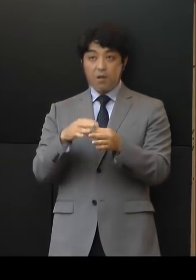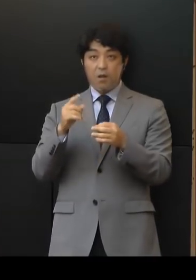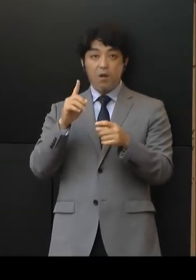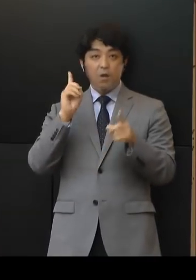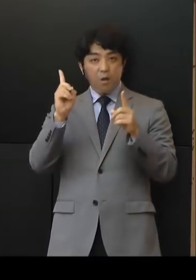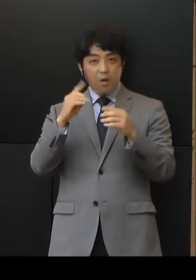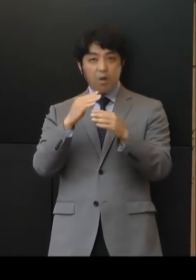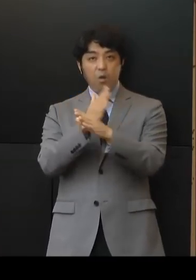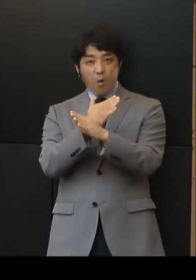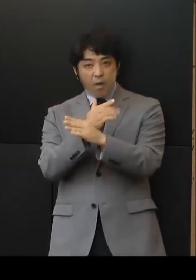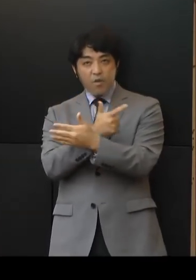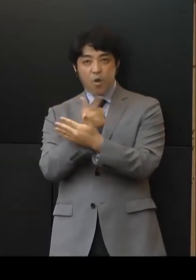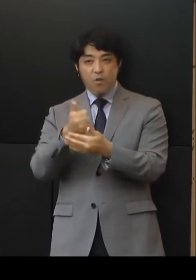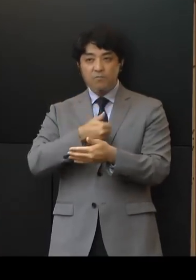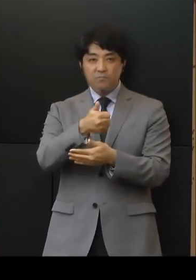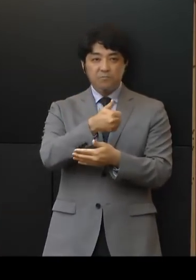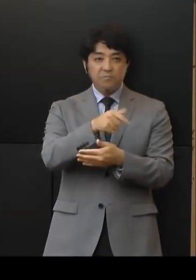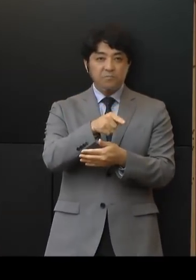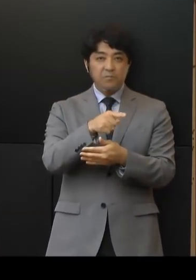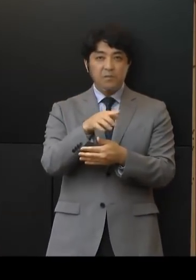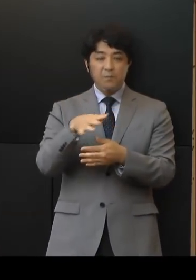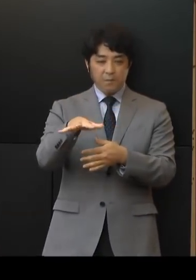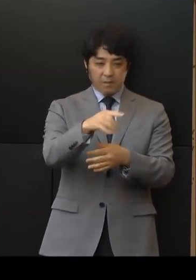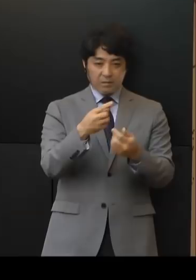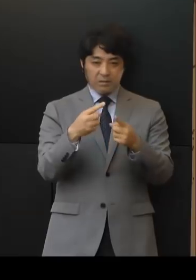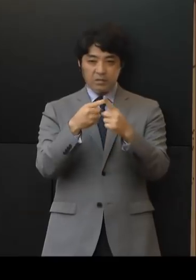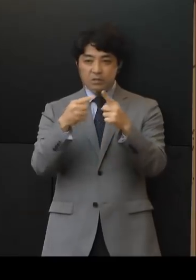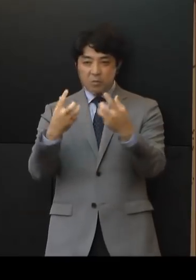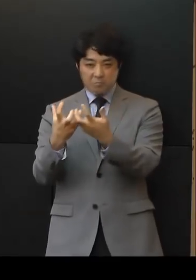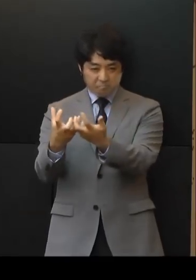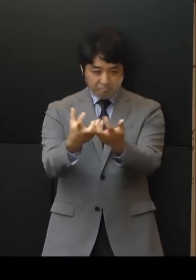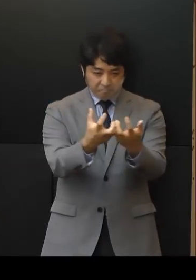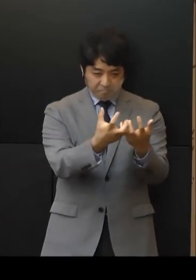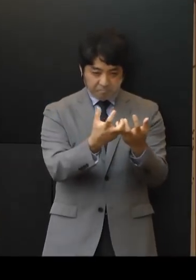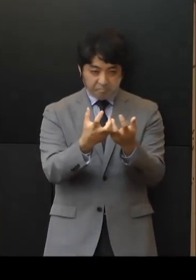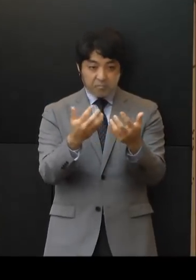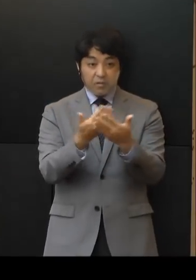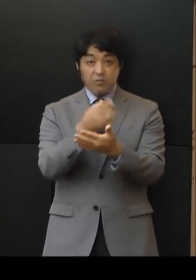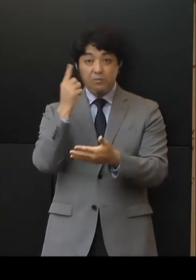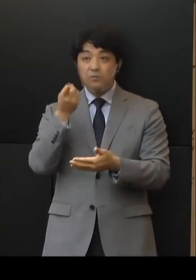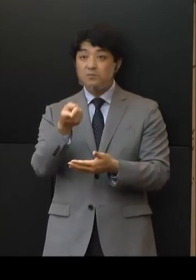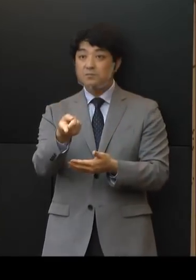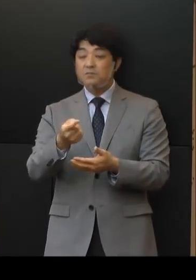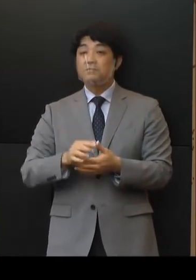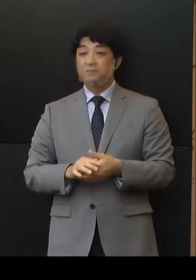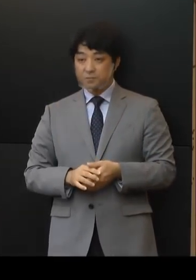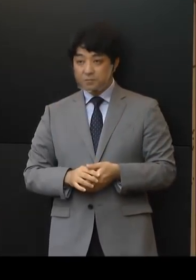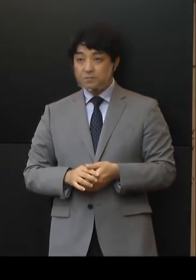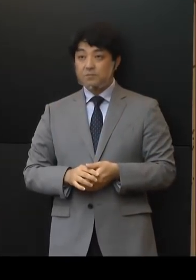え多くの方が集まることで密集状態となることもありますので、